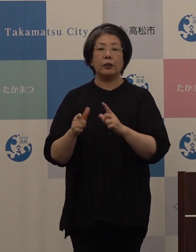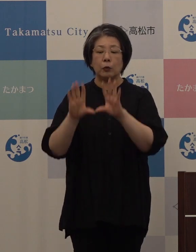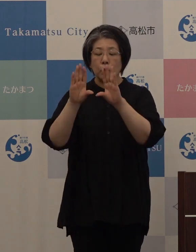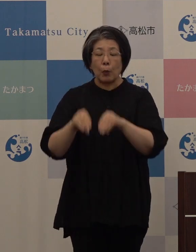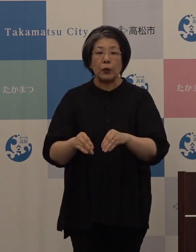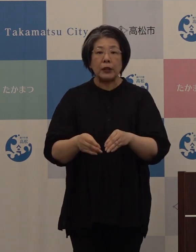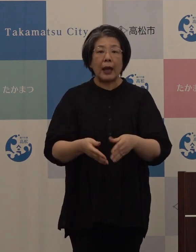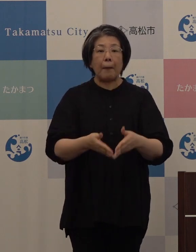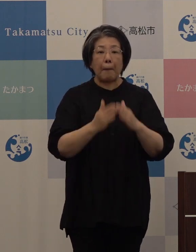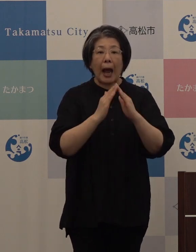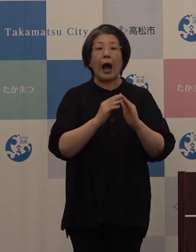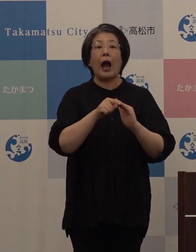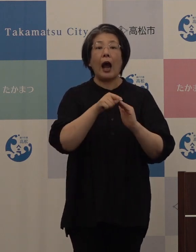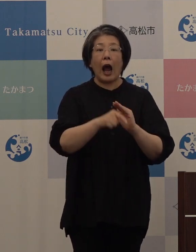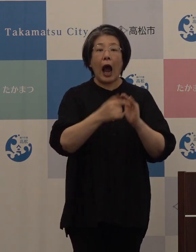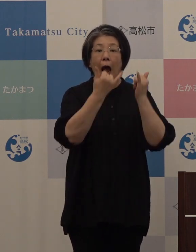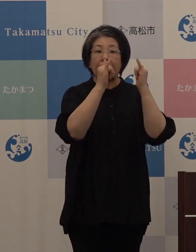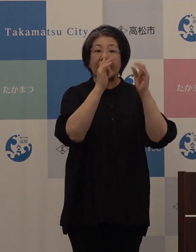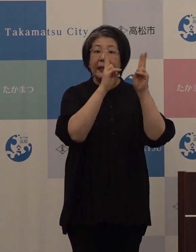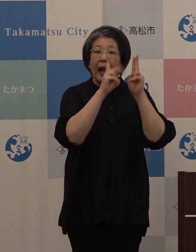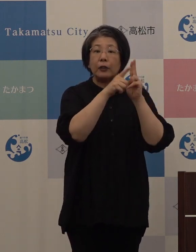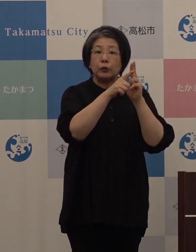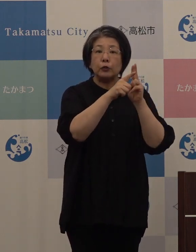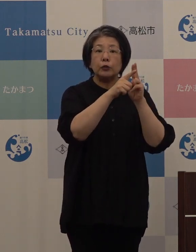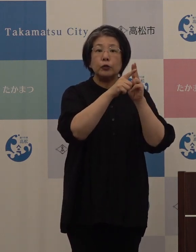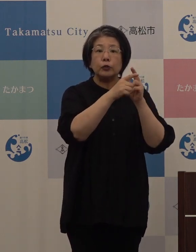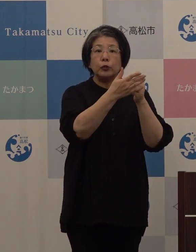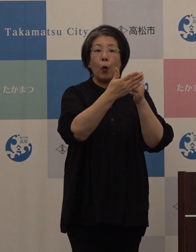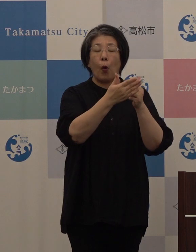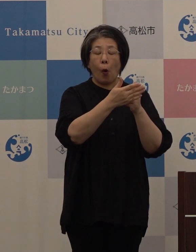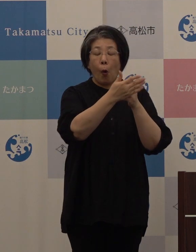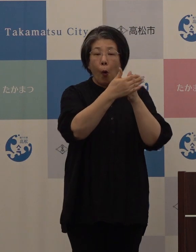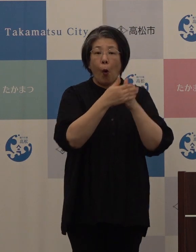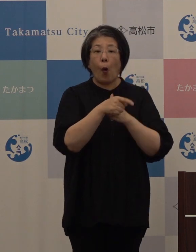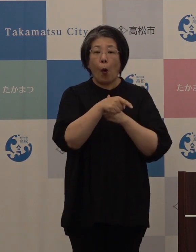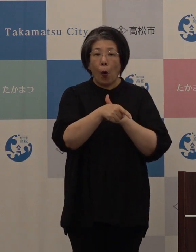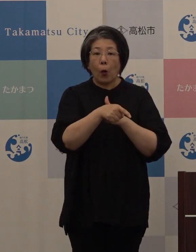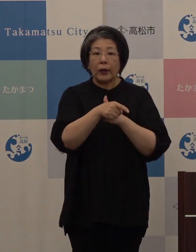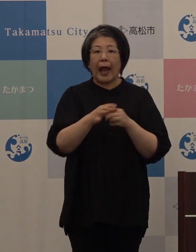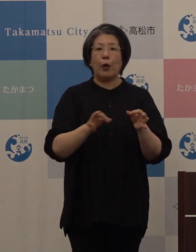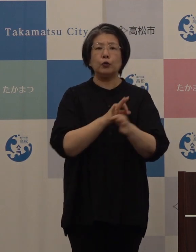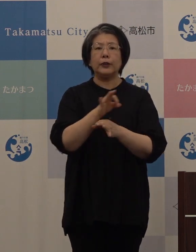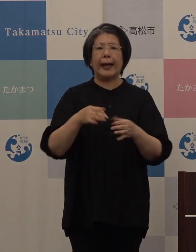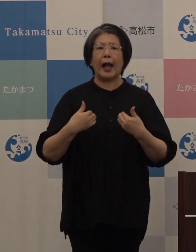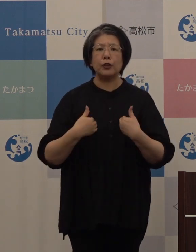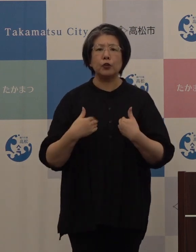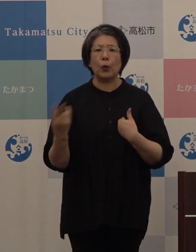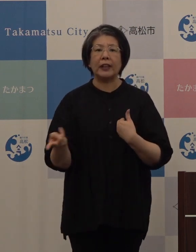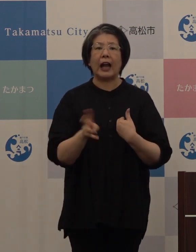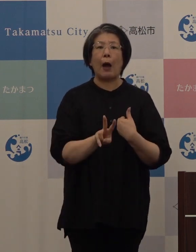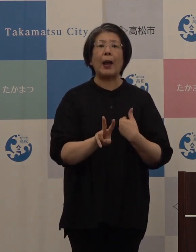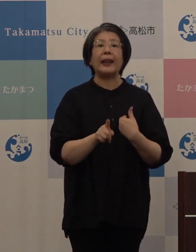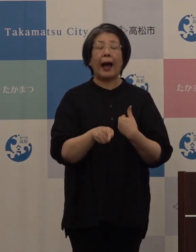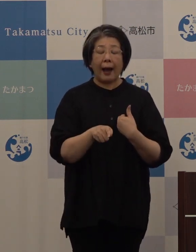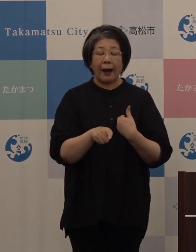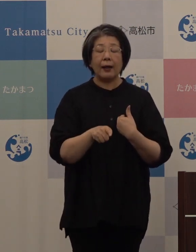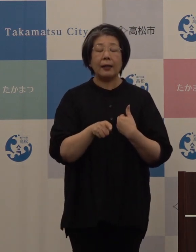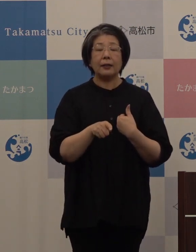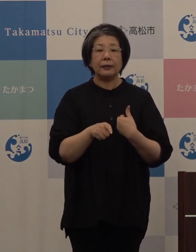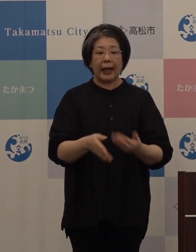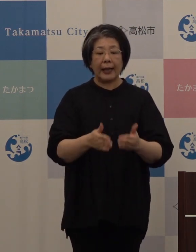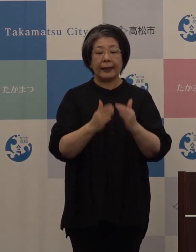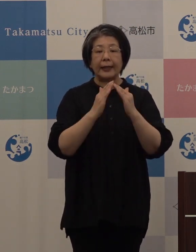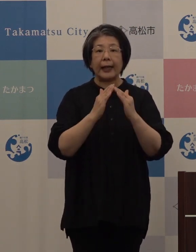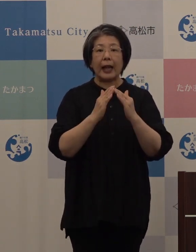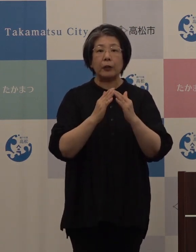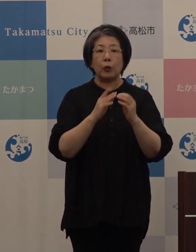の運営ノウハウを持って全体を運営していただくと、で建て替えをして合わせてそ